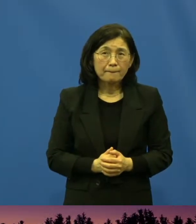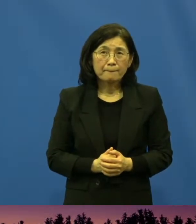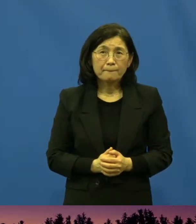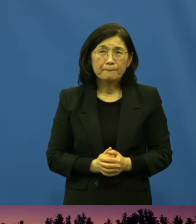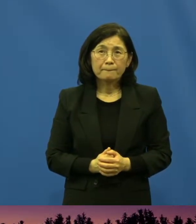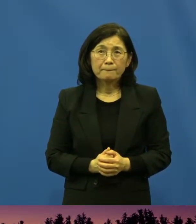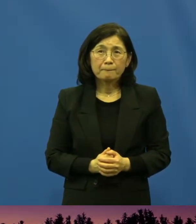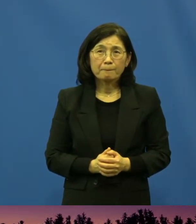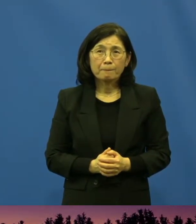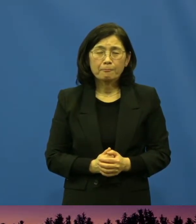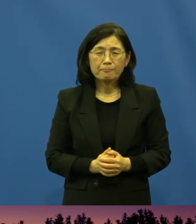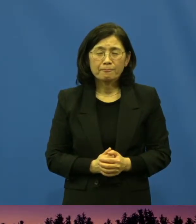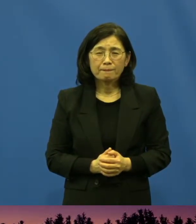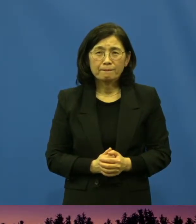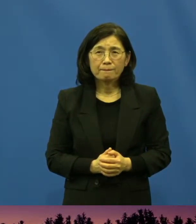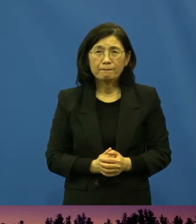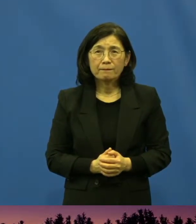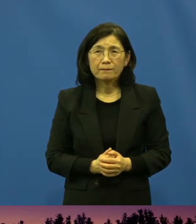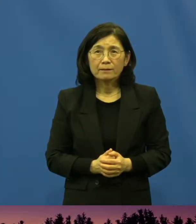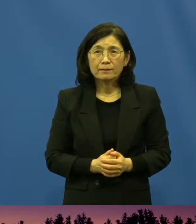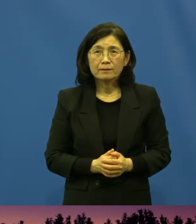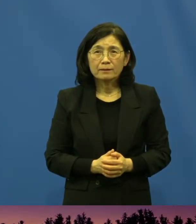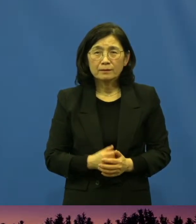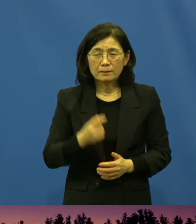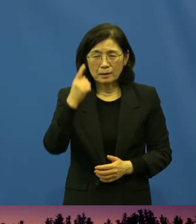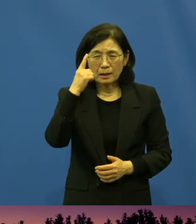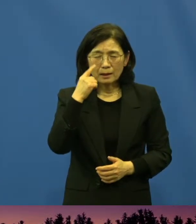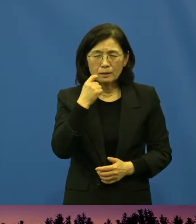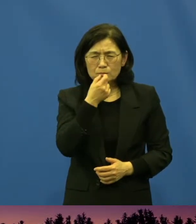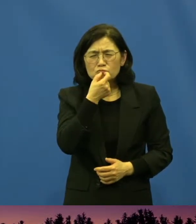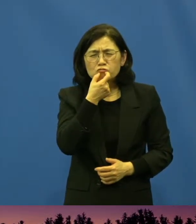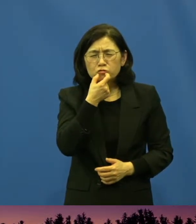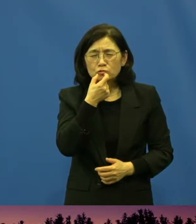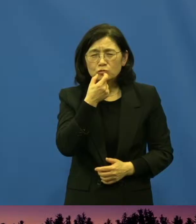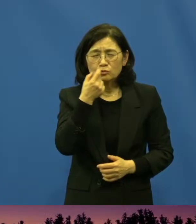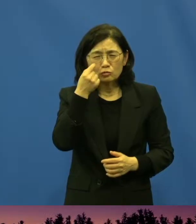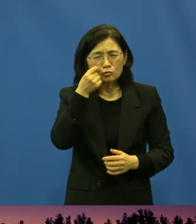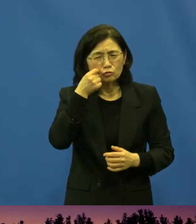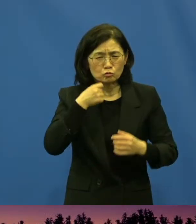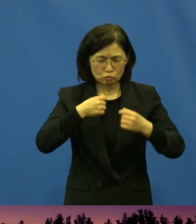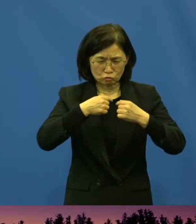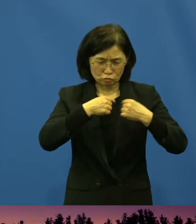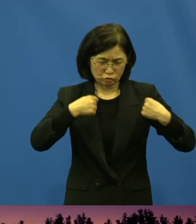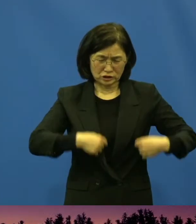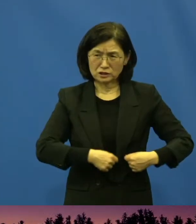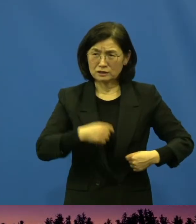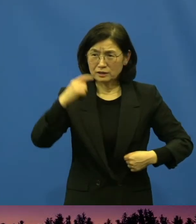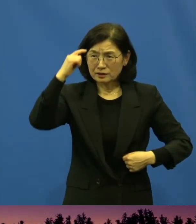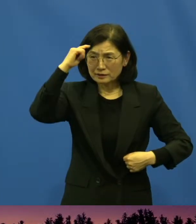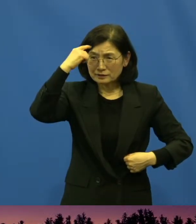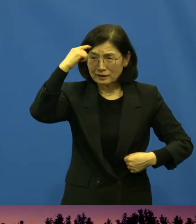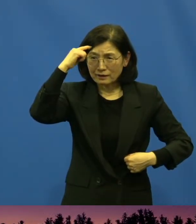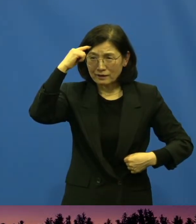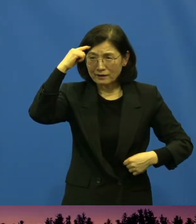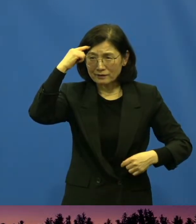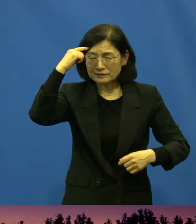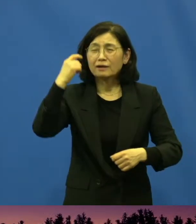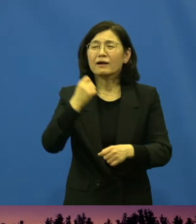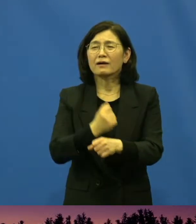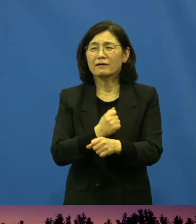아직도 유치한 삶을 하고 있느냐는 거죠. 자라가지 않으면 유치할 수밖에 없는